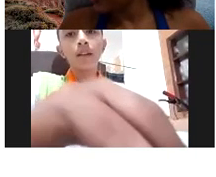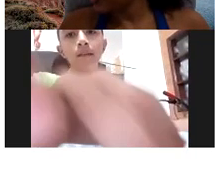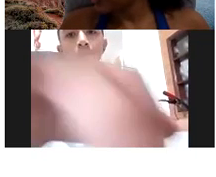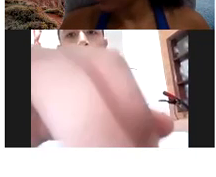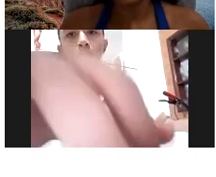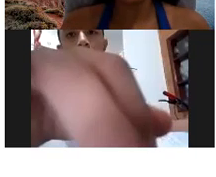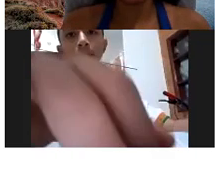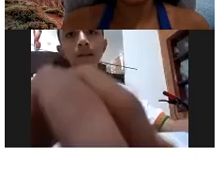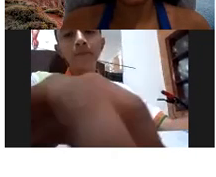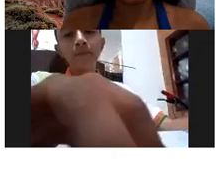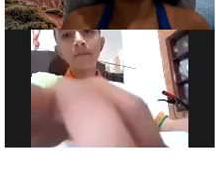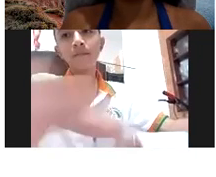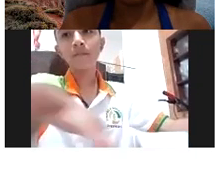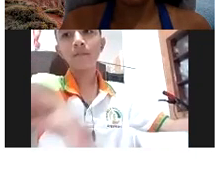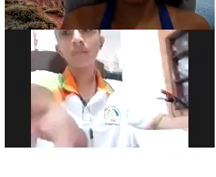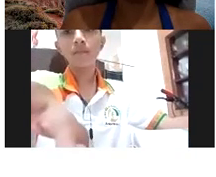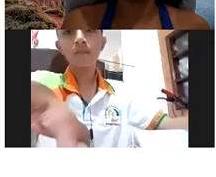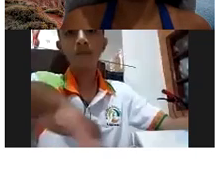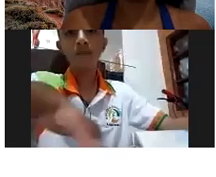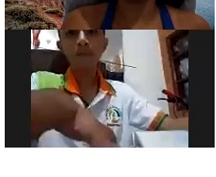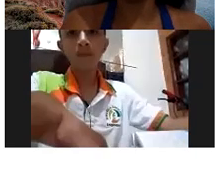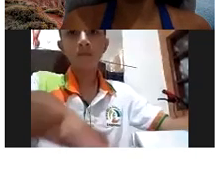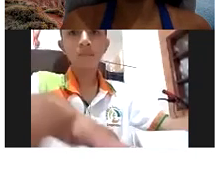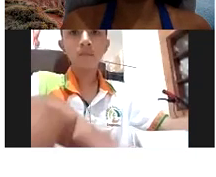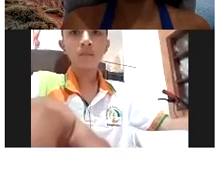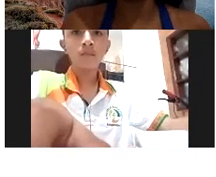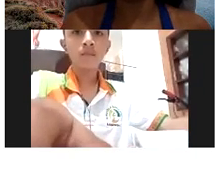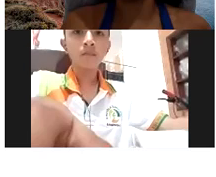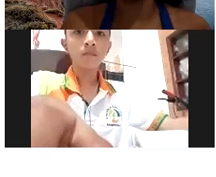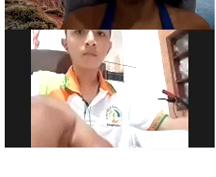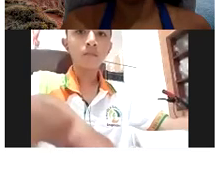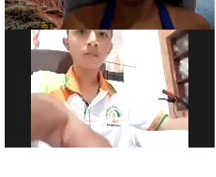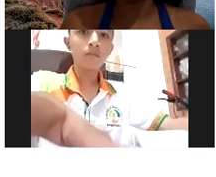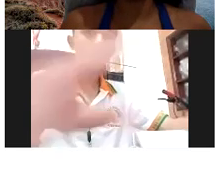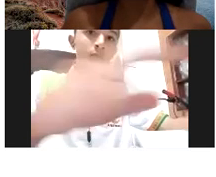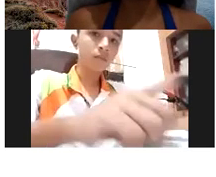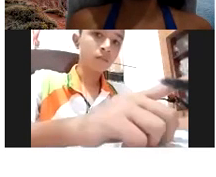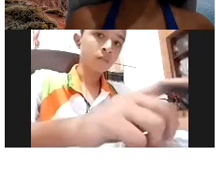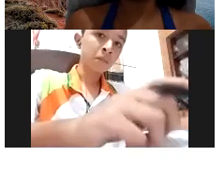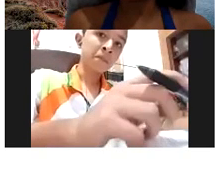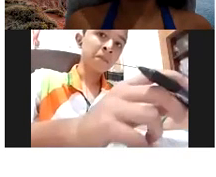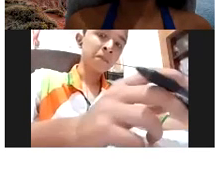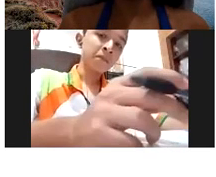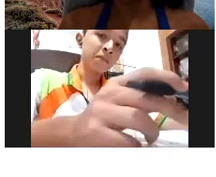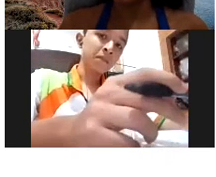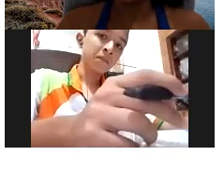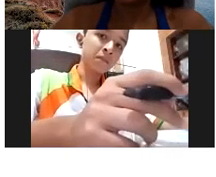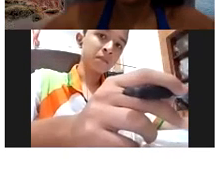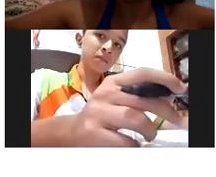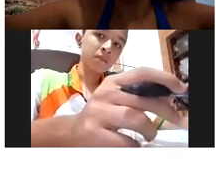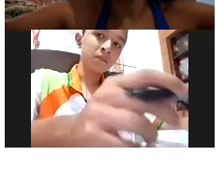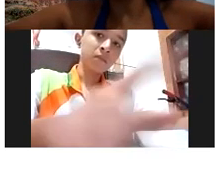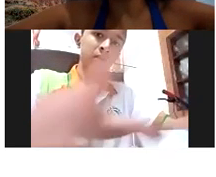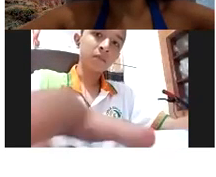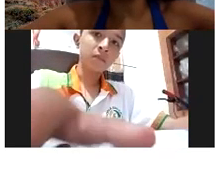ainda sabe ao contrário né aham vai vir todo mundo bagunçado aí é só porque essa acaba sendo